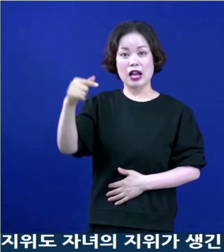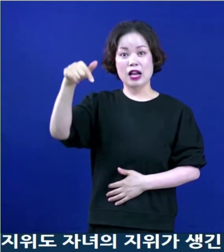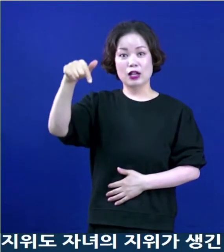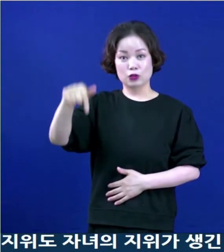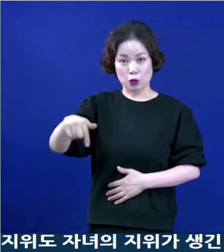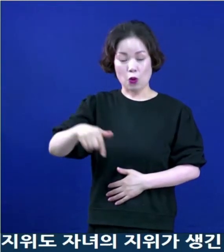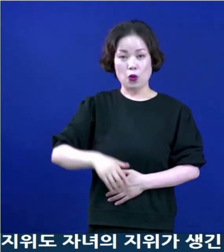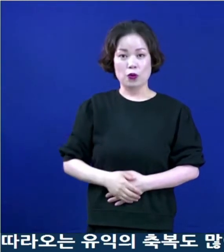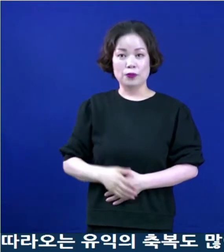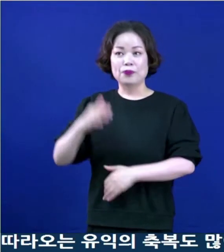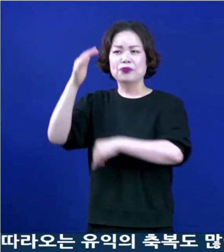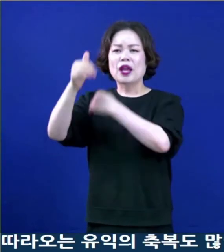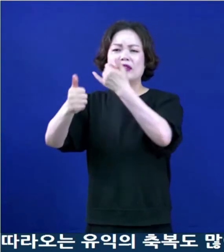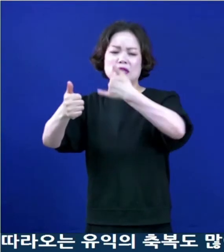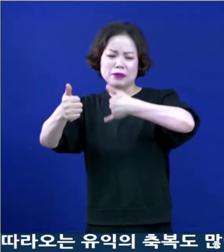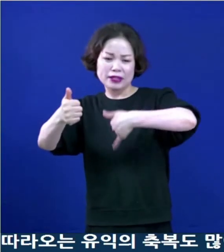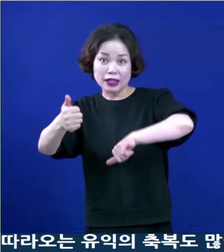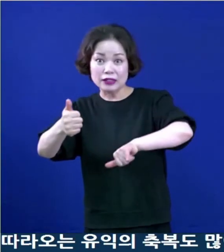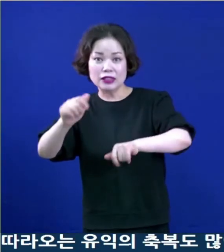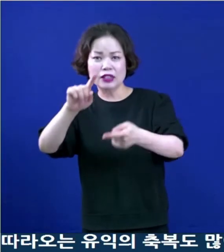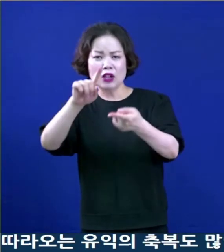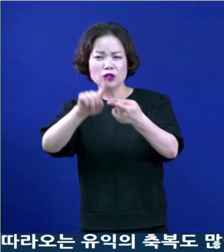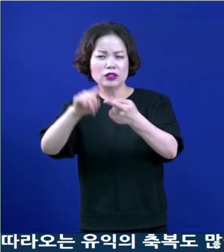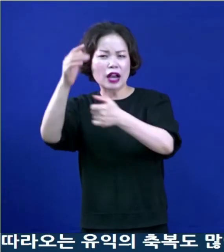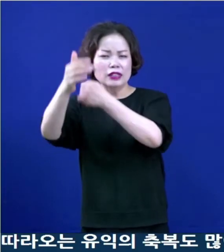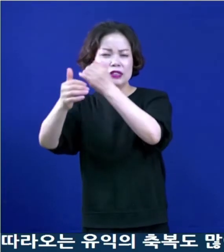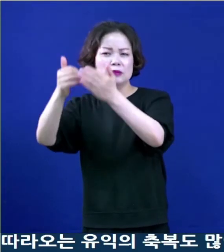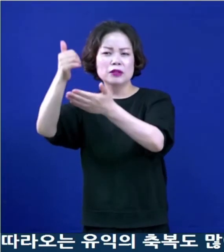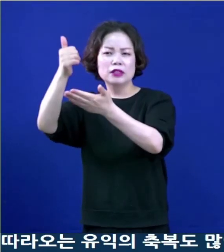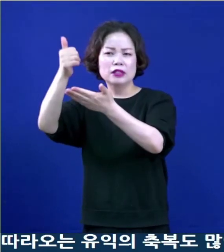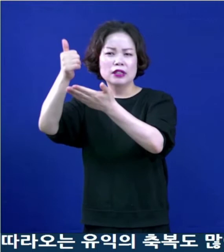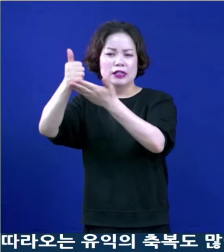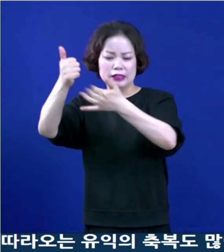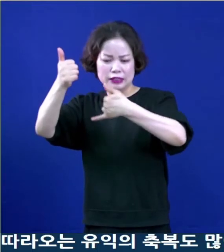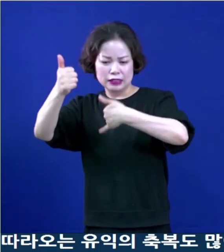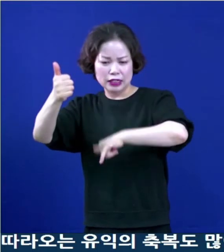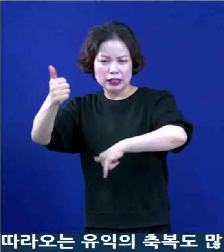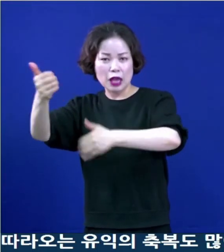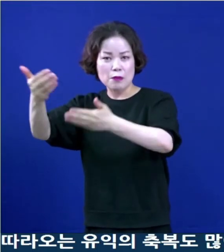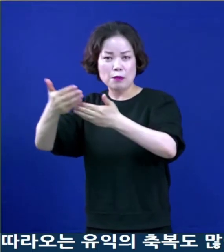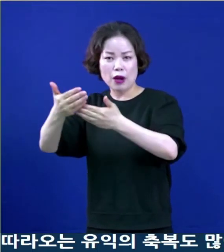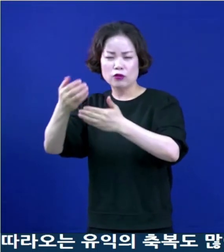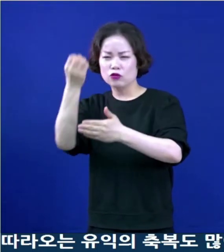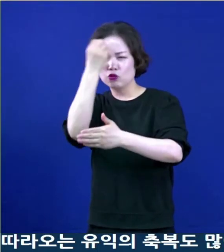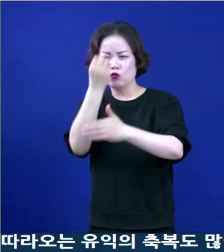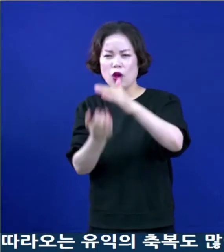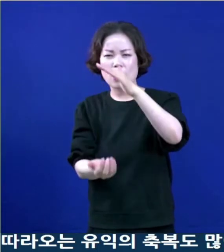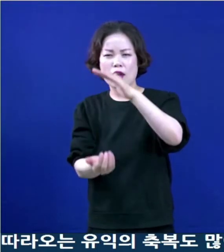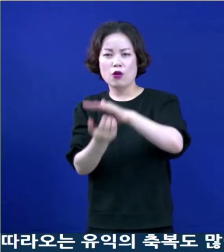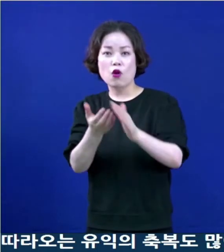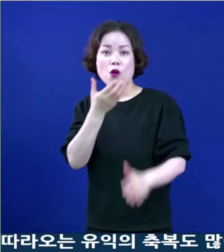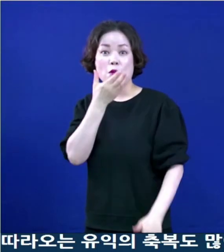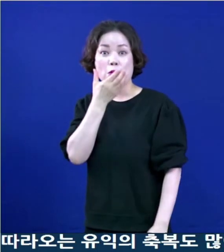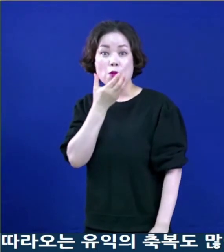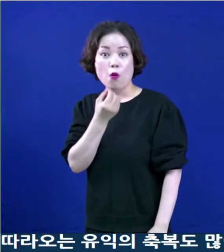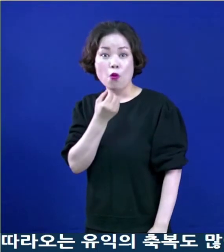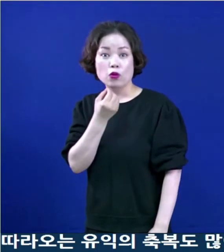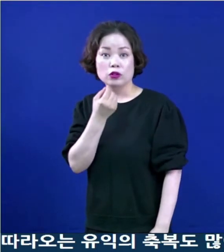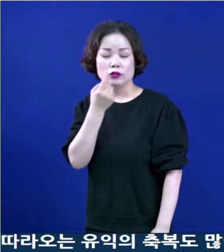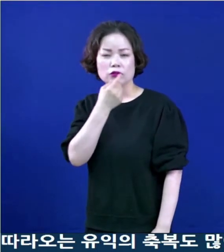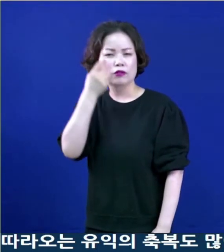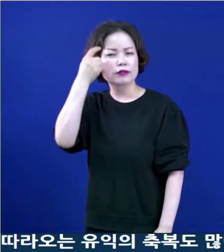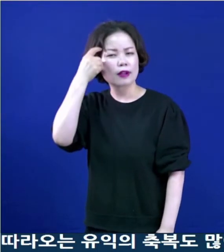하나님의 자녀가 되는 것이 우리 하나님의 자녀가 된 것이 내가 받은 복 중에 최고의 복인 줄로 오늘